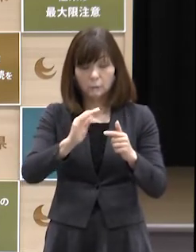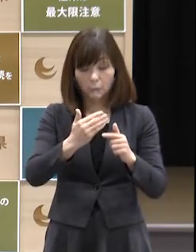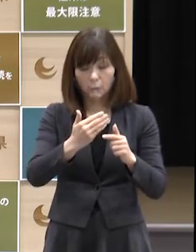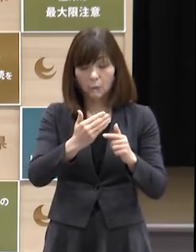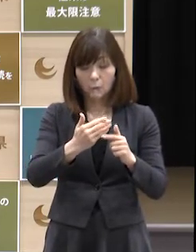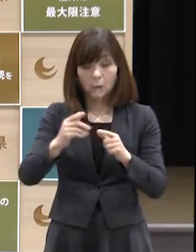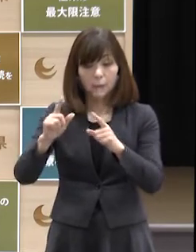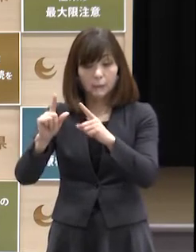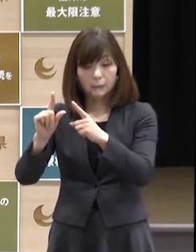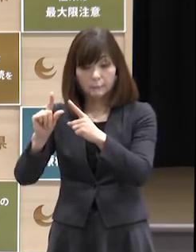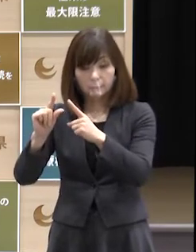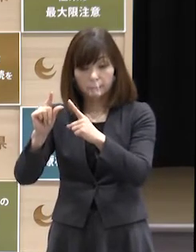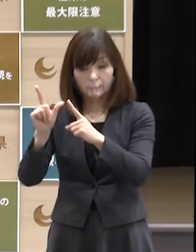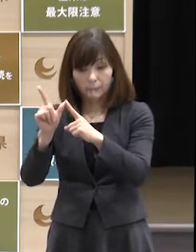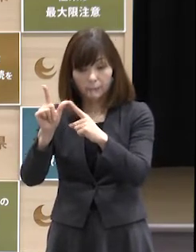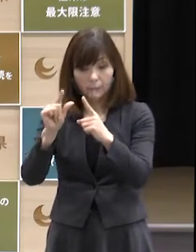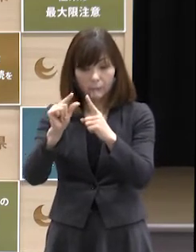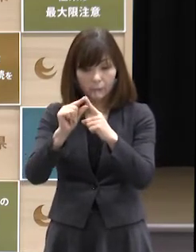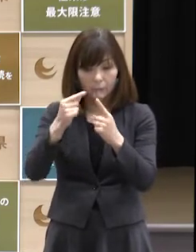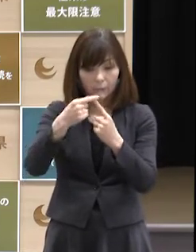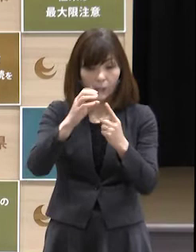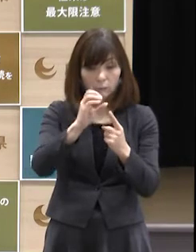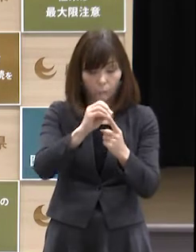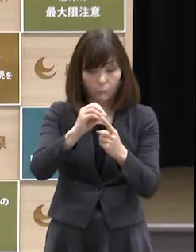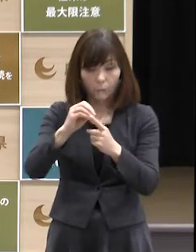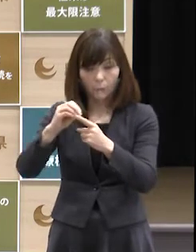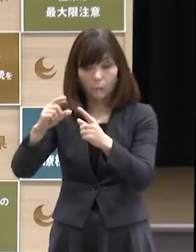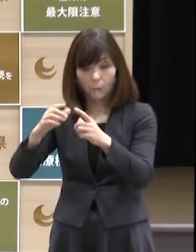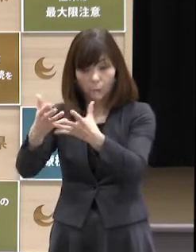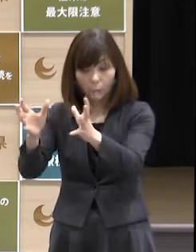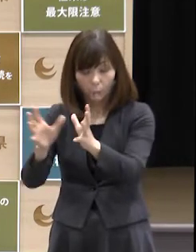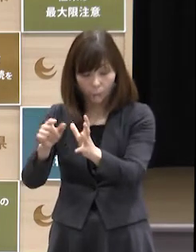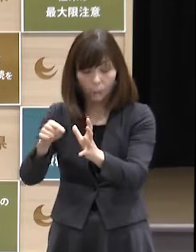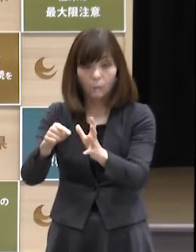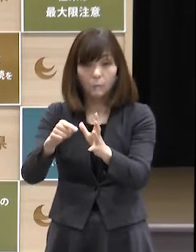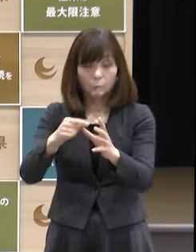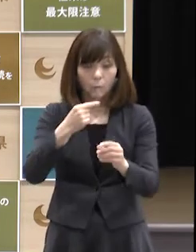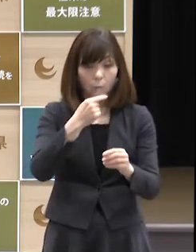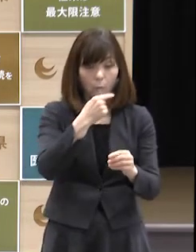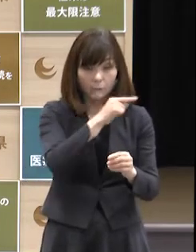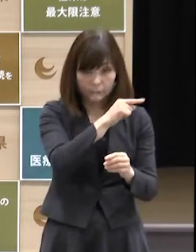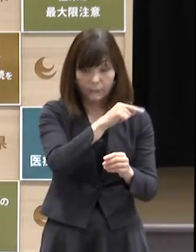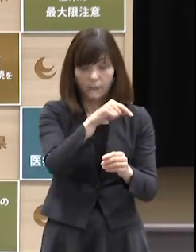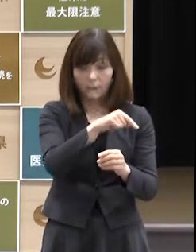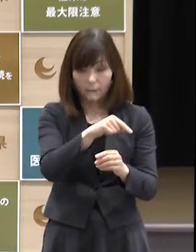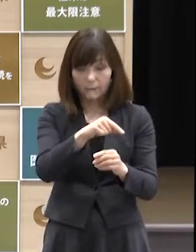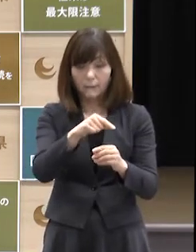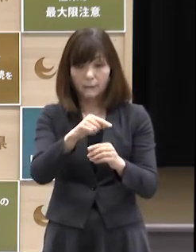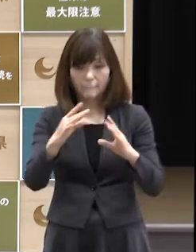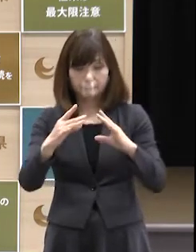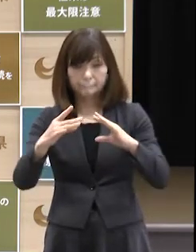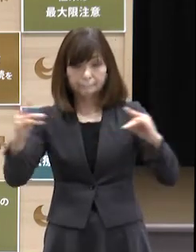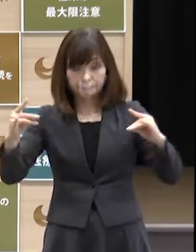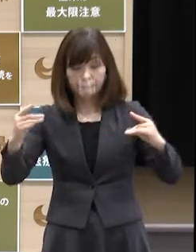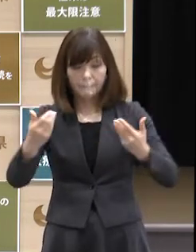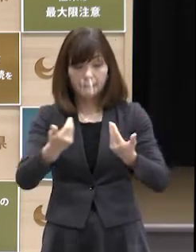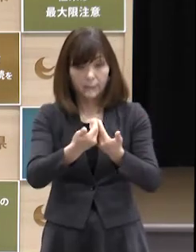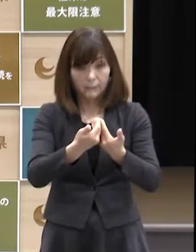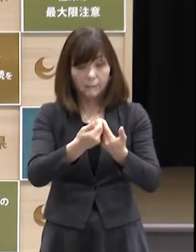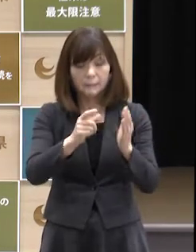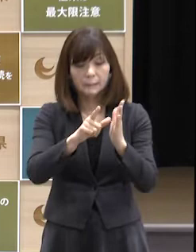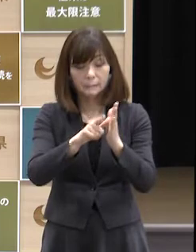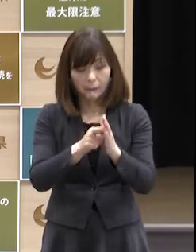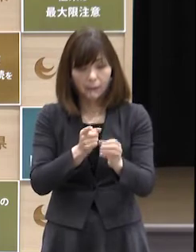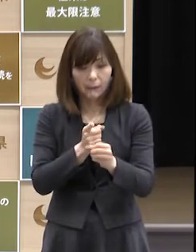というのはその NATO と、ロシアが直接対峙することになったら核戦争になるからということ